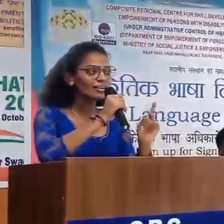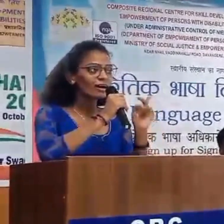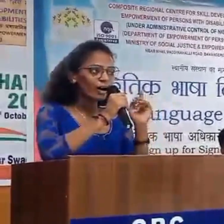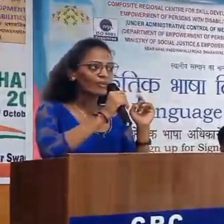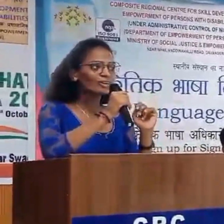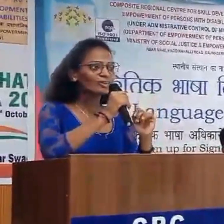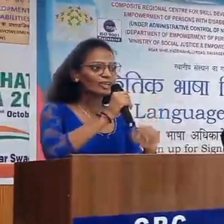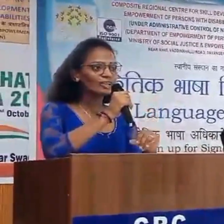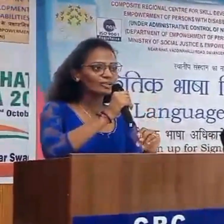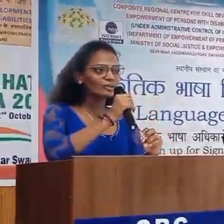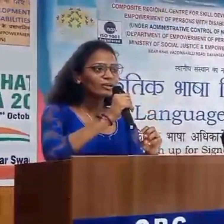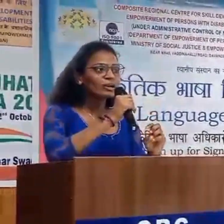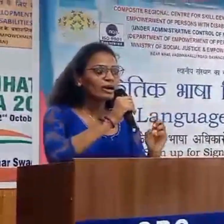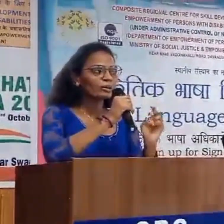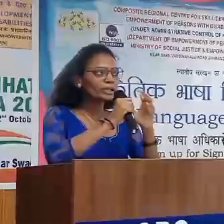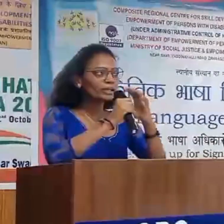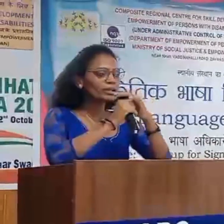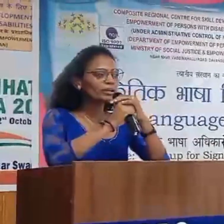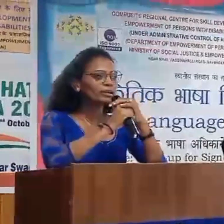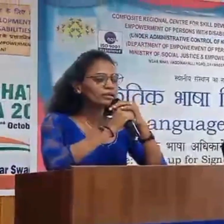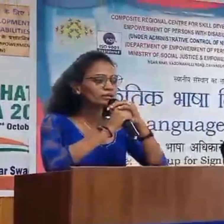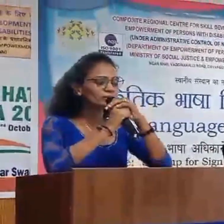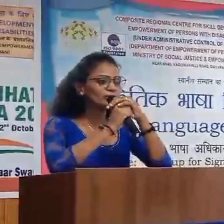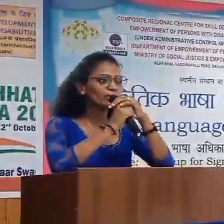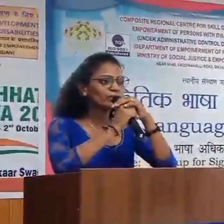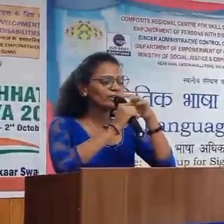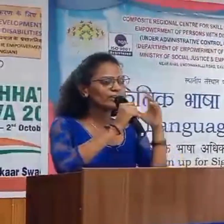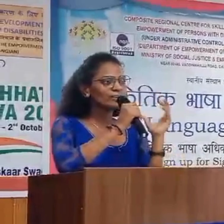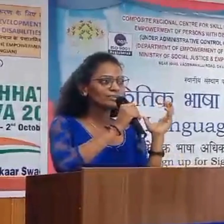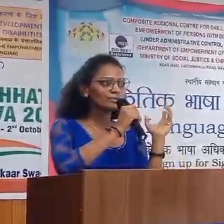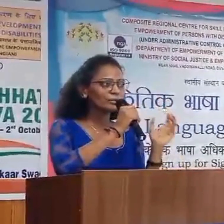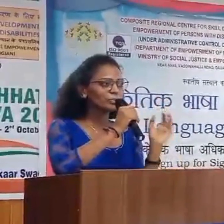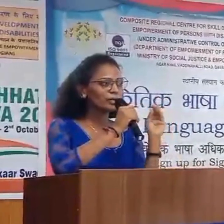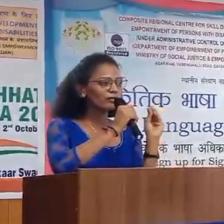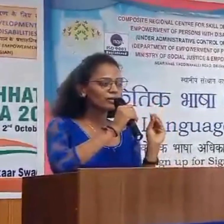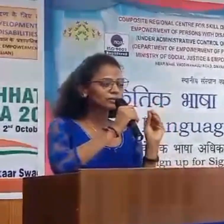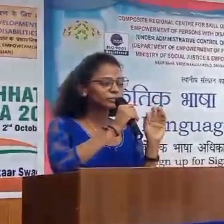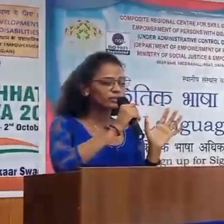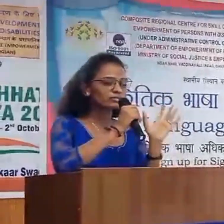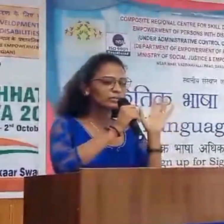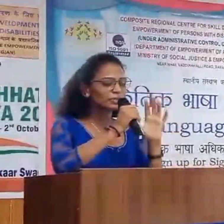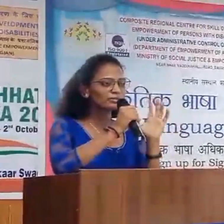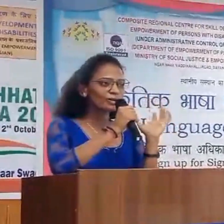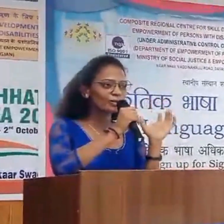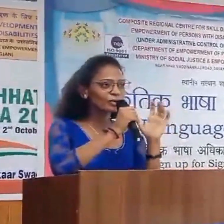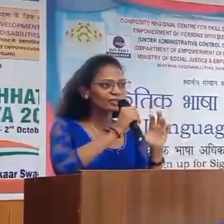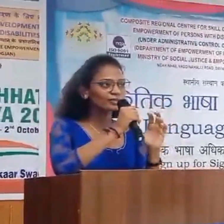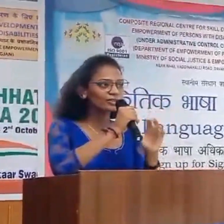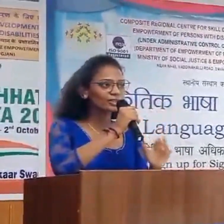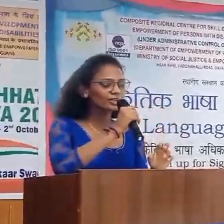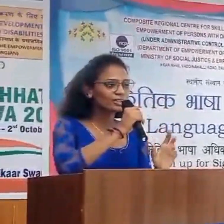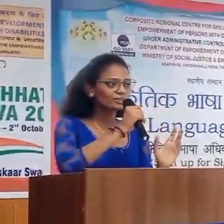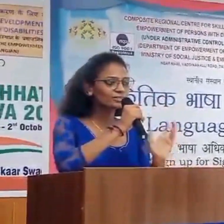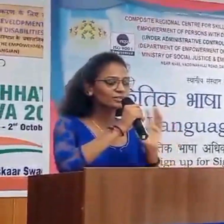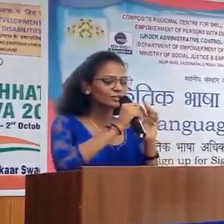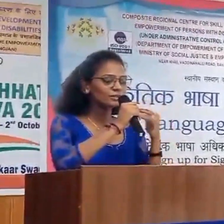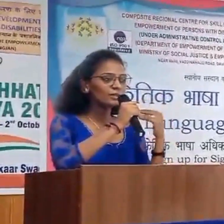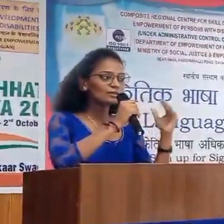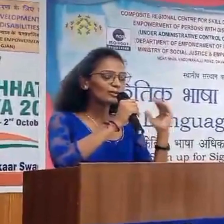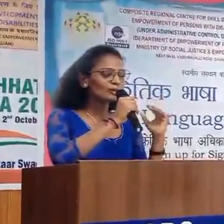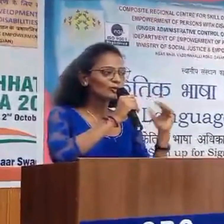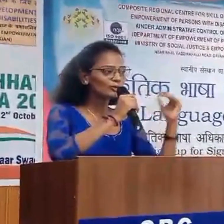ಅಂತ ಅವಾಗ ಗೊತ್ತಾಗಿತ್ತು. ಆಮೇಲೆ ಸ್ಕೂಲಲ್ಲೆಲ್ಲ ಸ್ವಲ್ಪ ಅವಾಗ ಫ್ರೆಂಡ್ಸಿಗಿನ ಸ್ವಲ್ಪ ಇತ್ತು ನನಗೆ